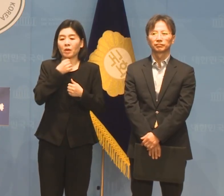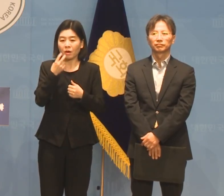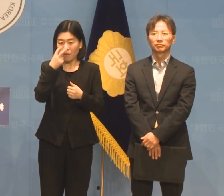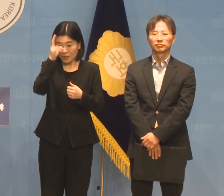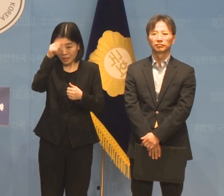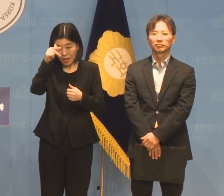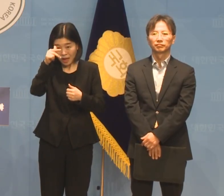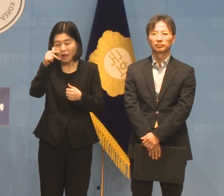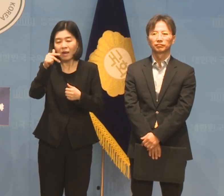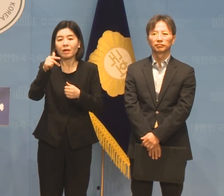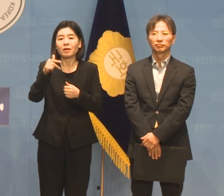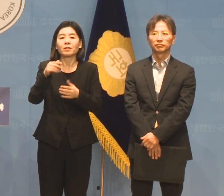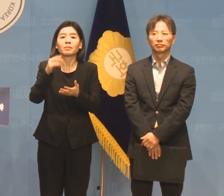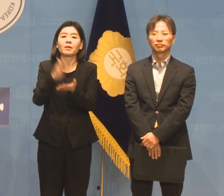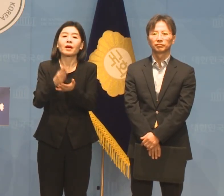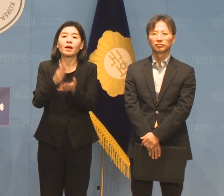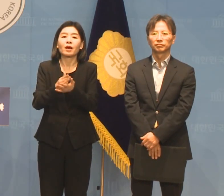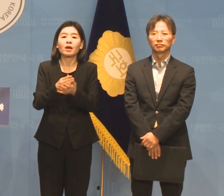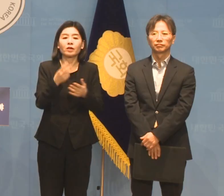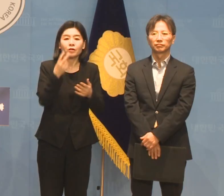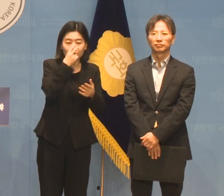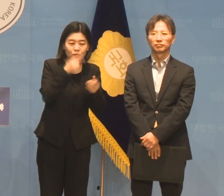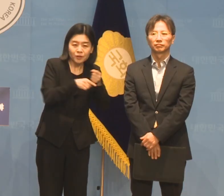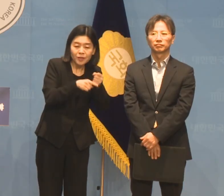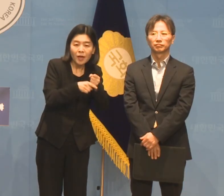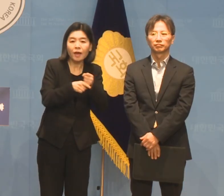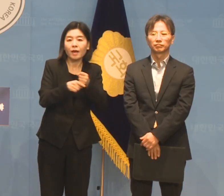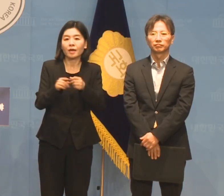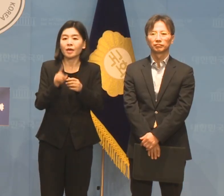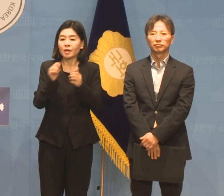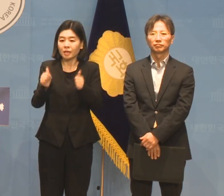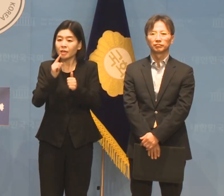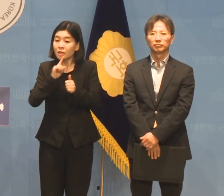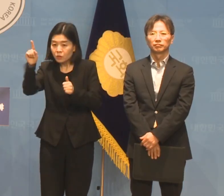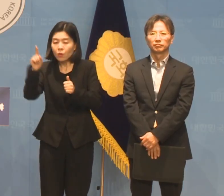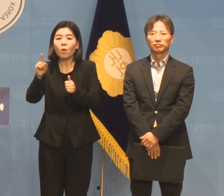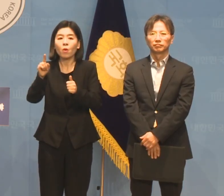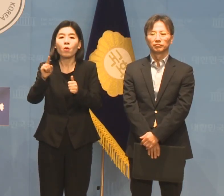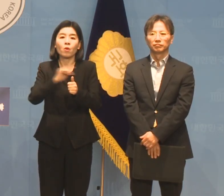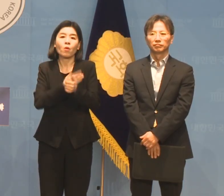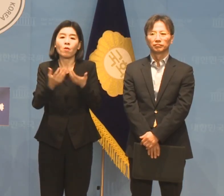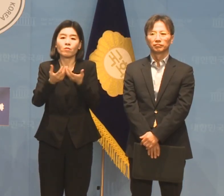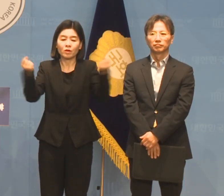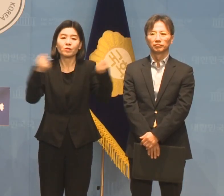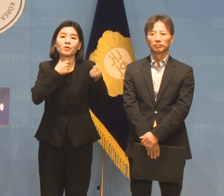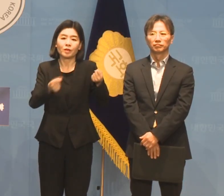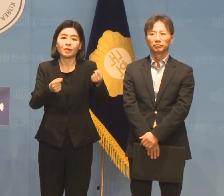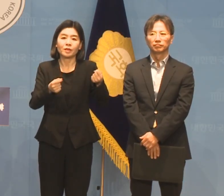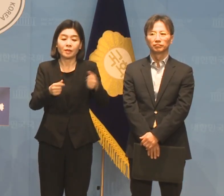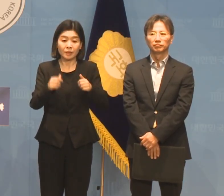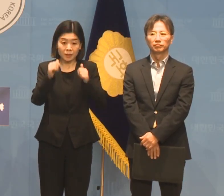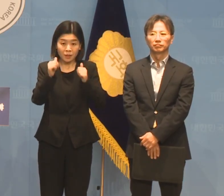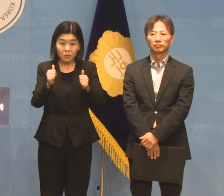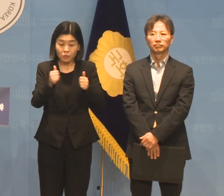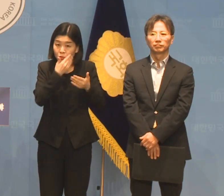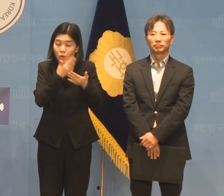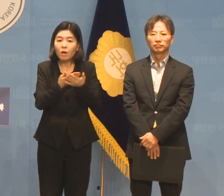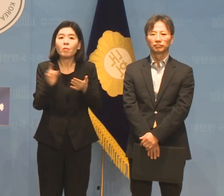명확히 분리하겠습니다. 사법개혁의 핵심은 국민의 기본권과 정의로운